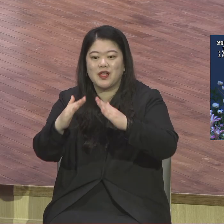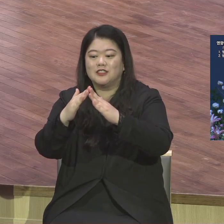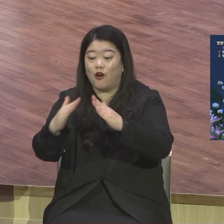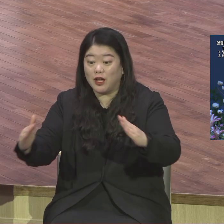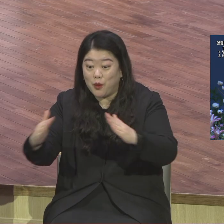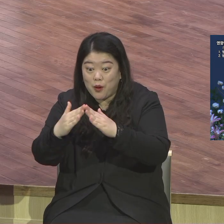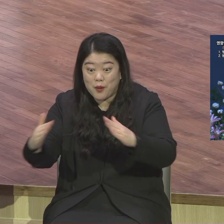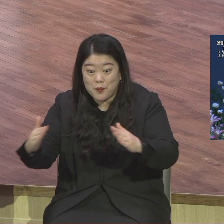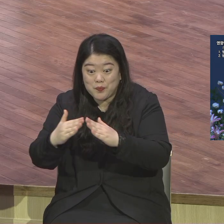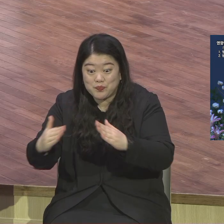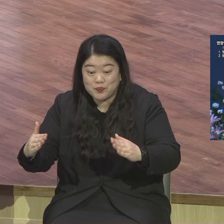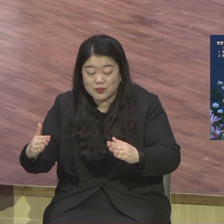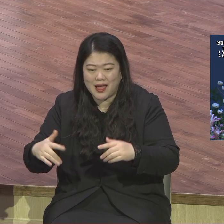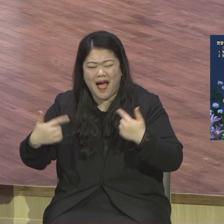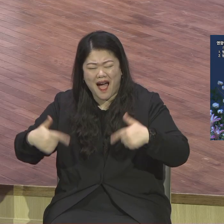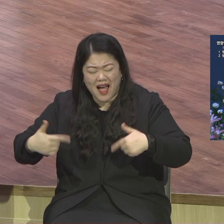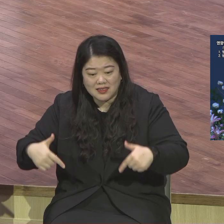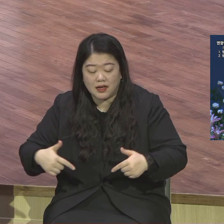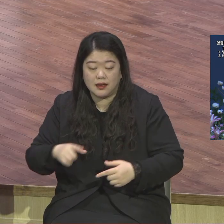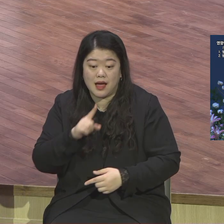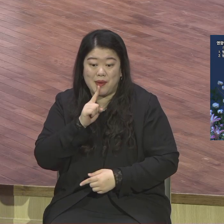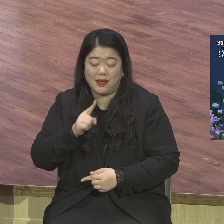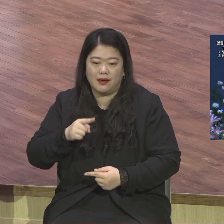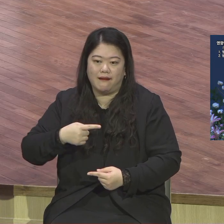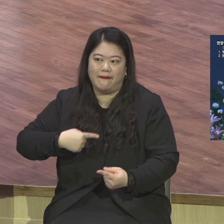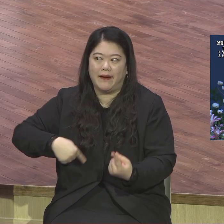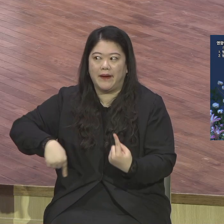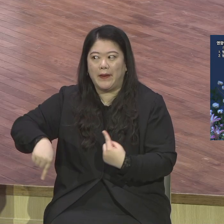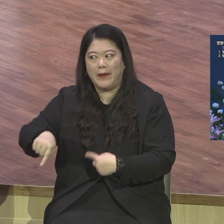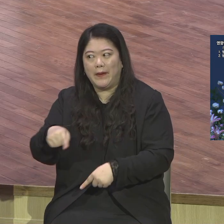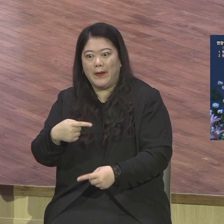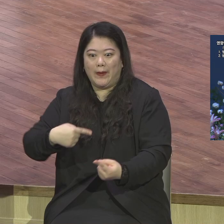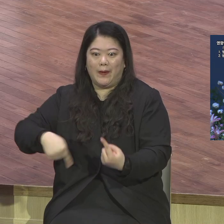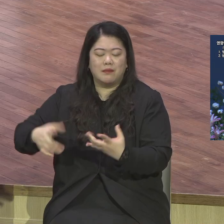절대로 함부로 말하고 함부로 행동 안 해요.